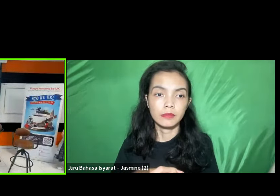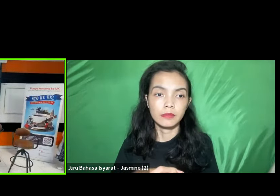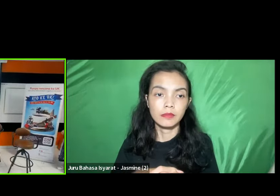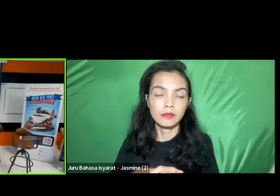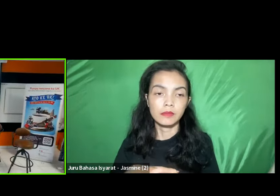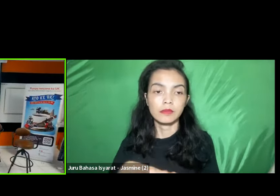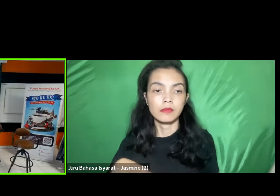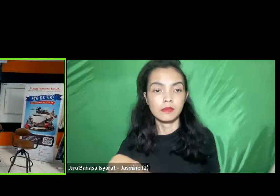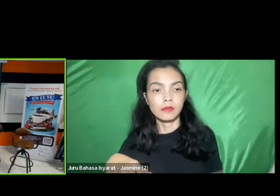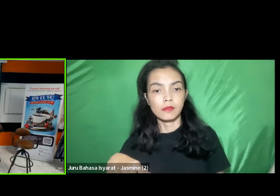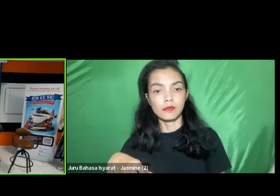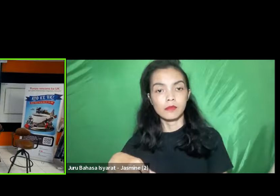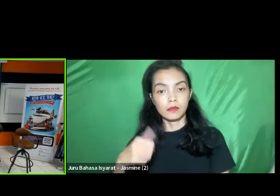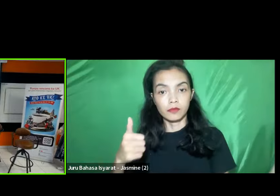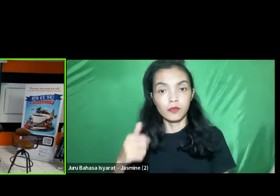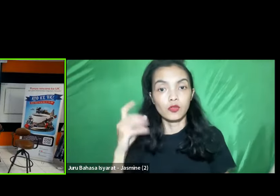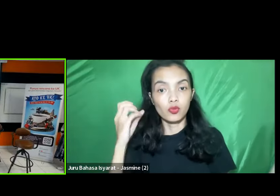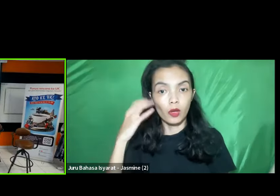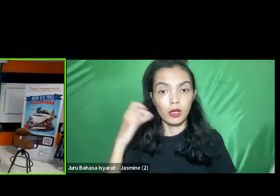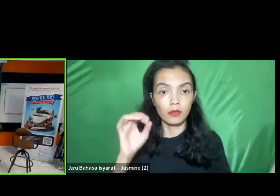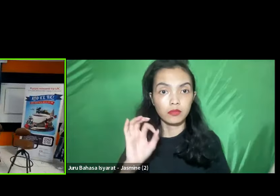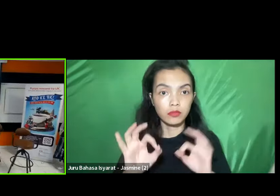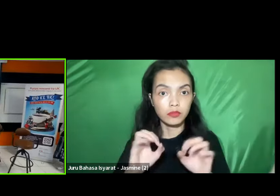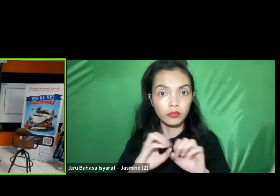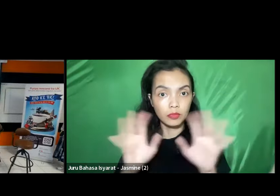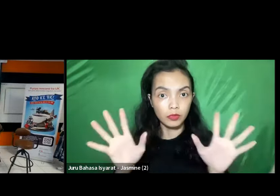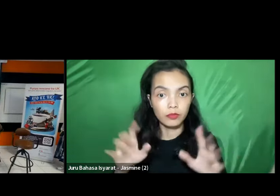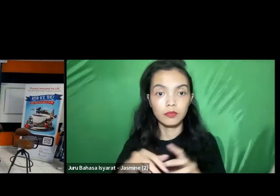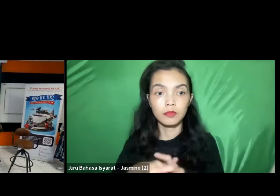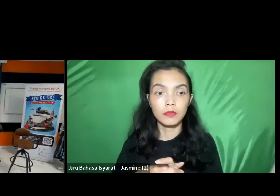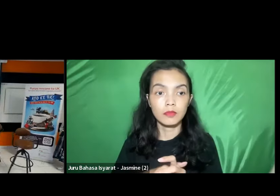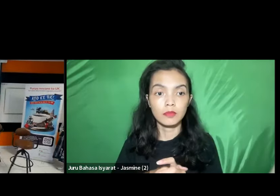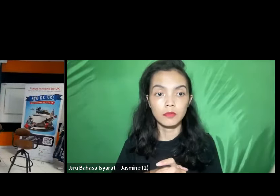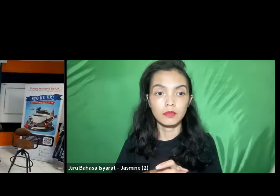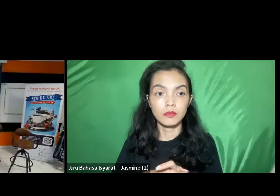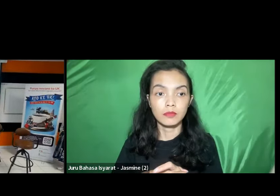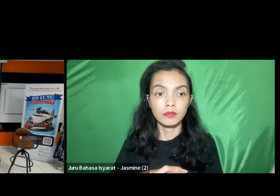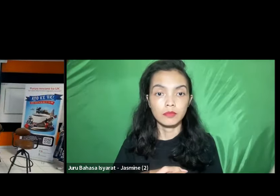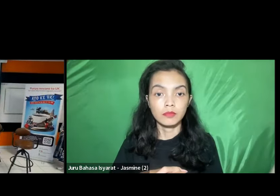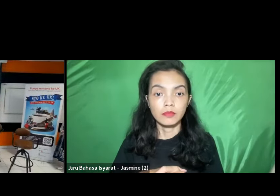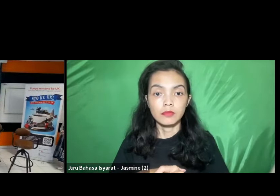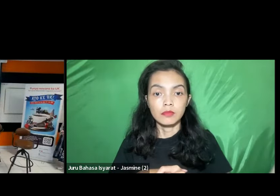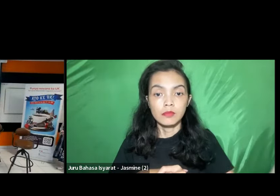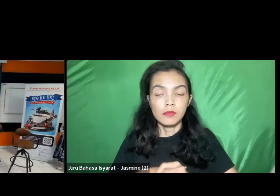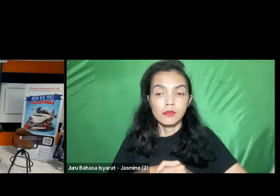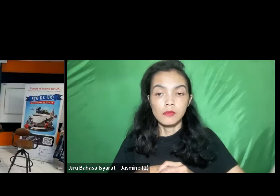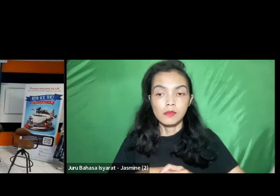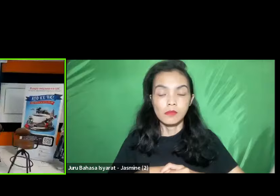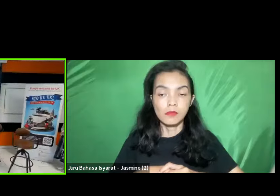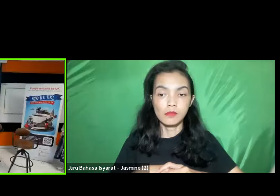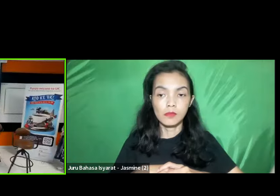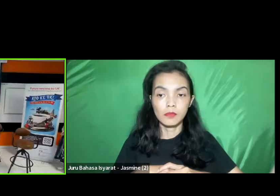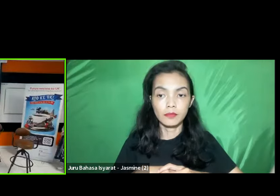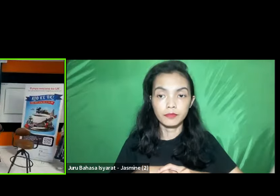oke yang di zoom apa suara saya terdengar jelas kak Oke